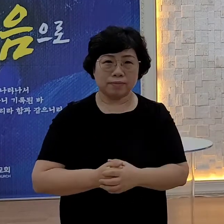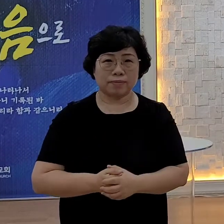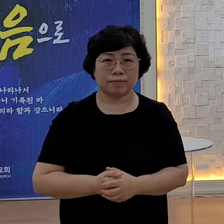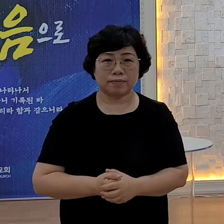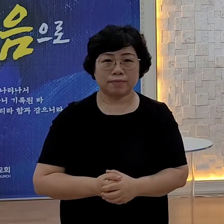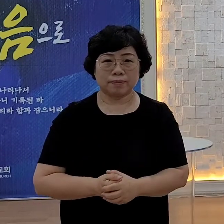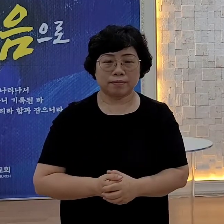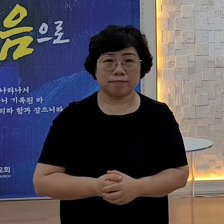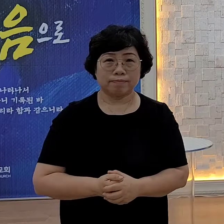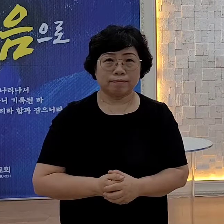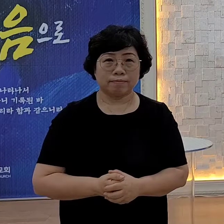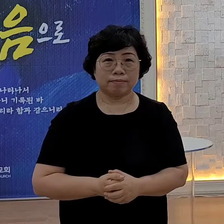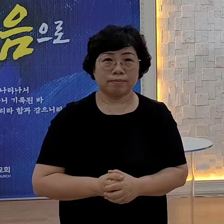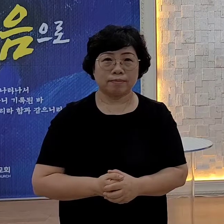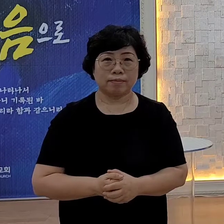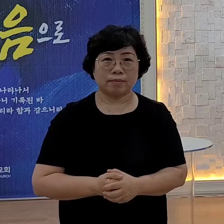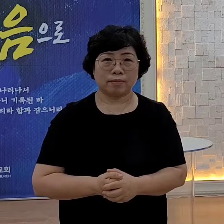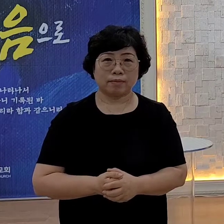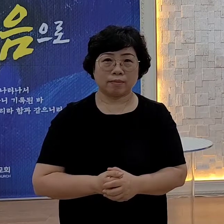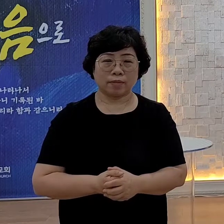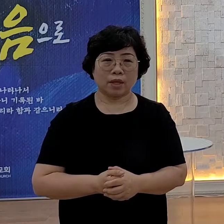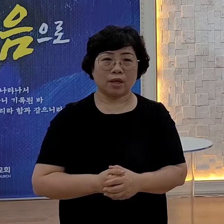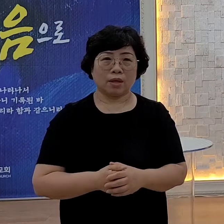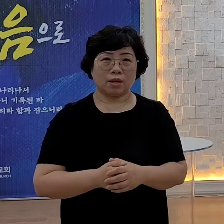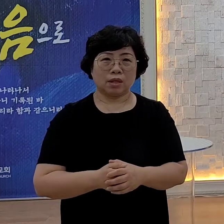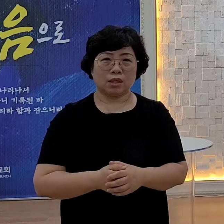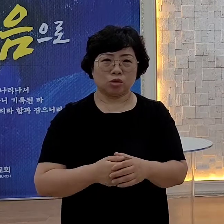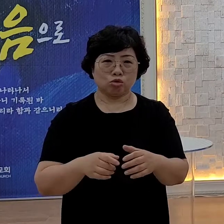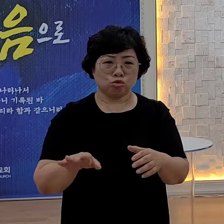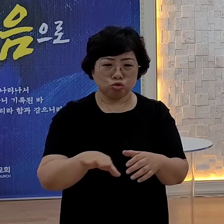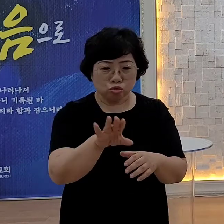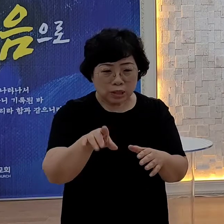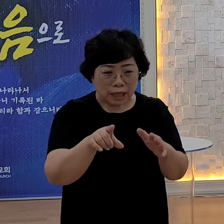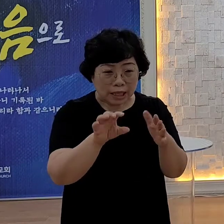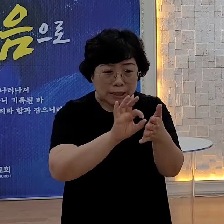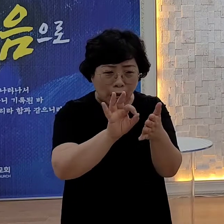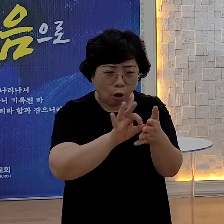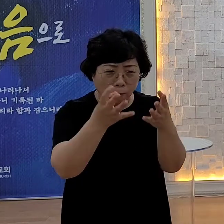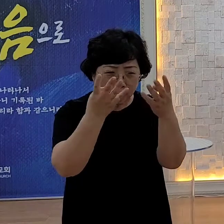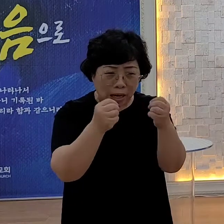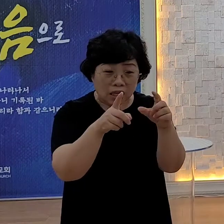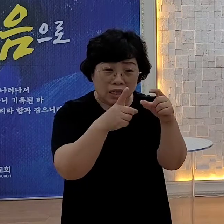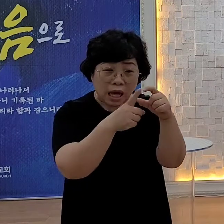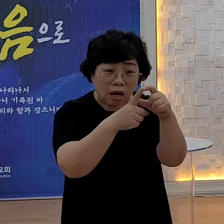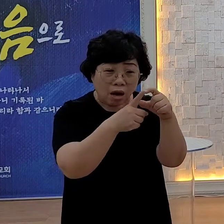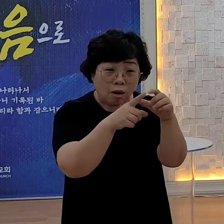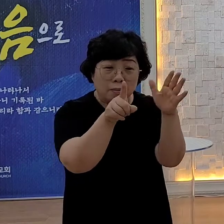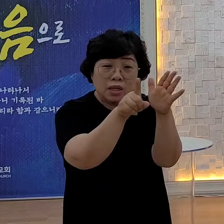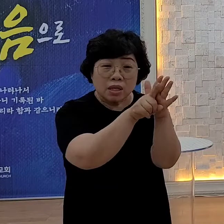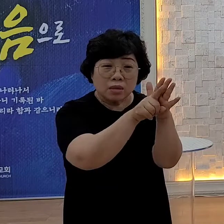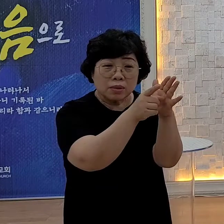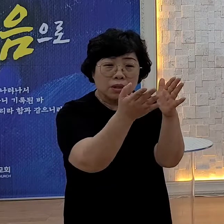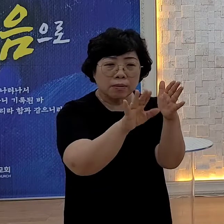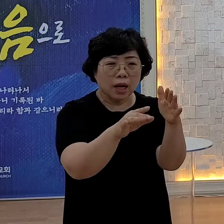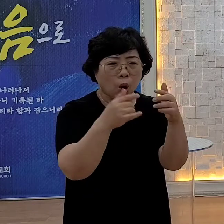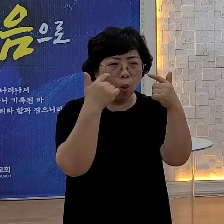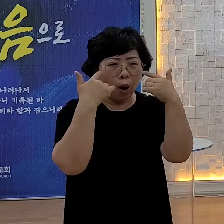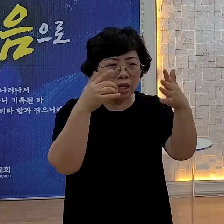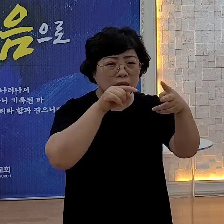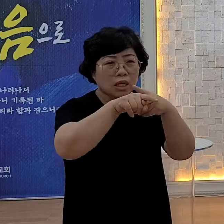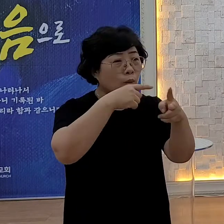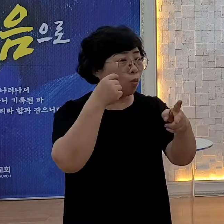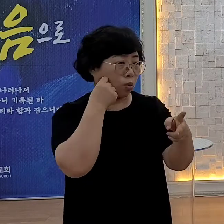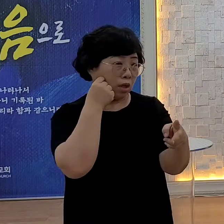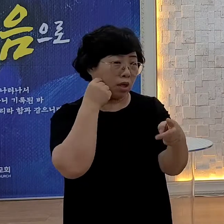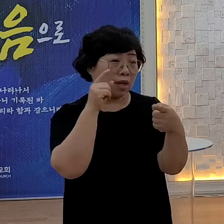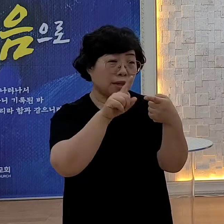우리가 많이 쓰고 있지만 사실은 가장 이해하기 어려운 단어, 이 믿음이 도대체 무엇인가? 여러분, 오늘